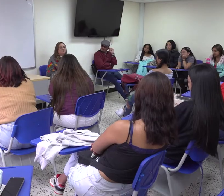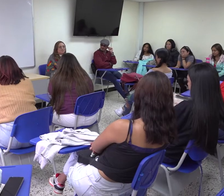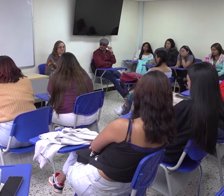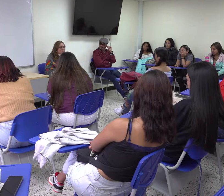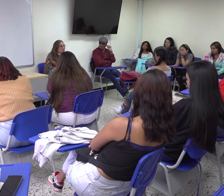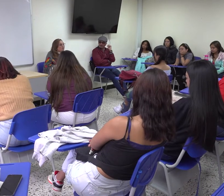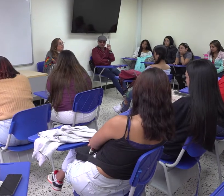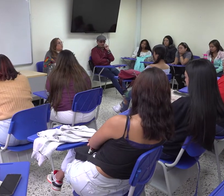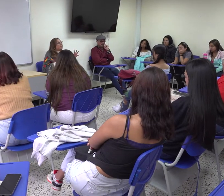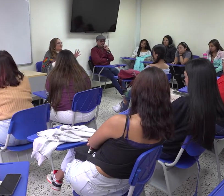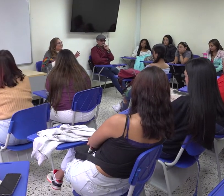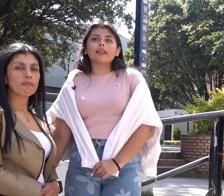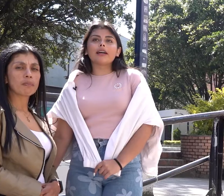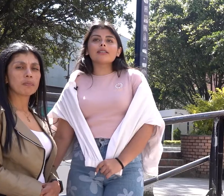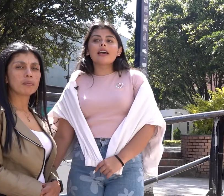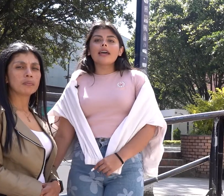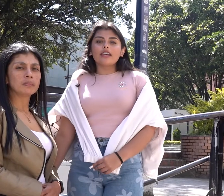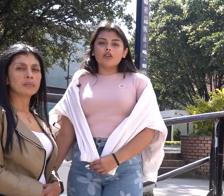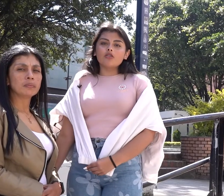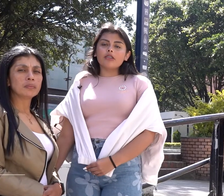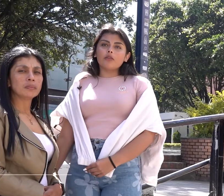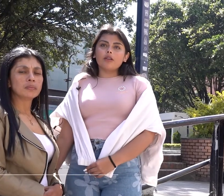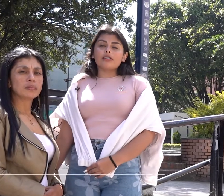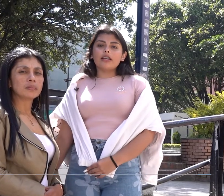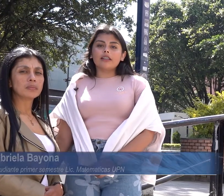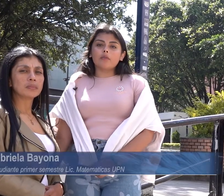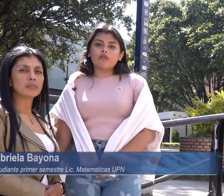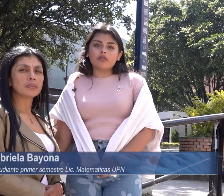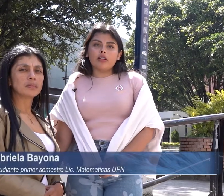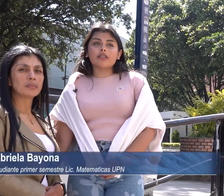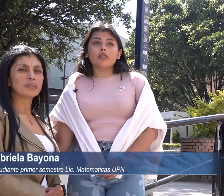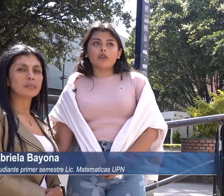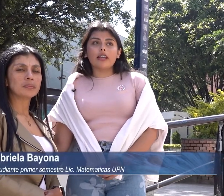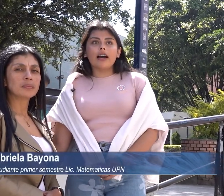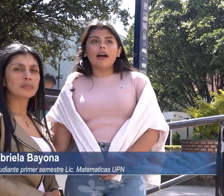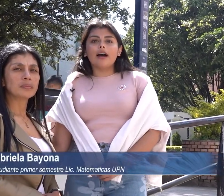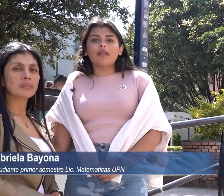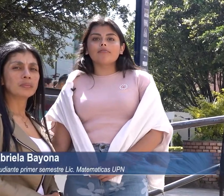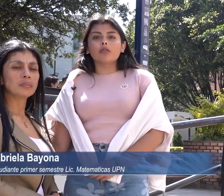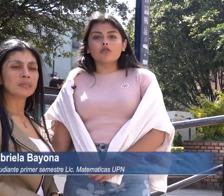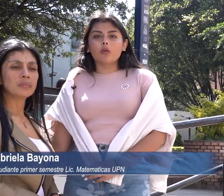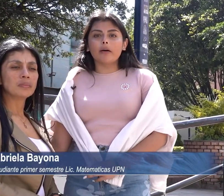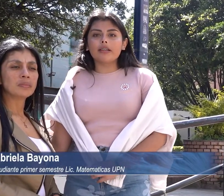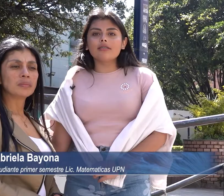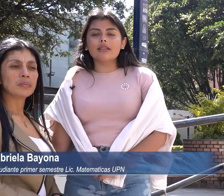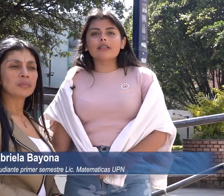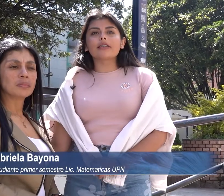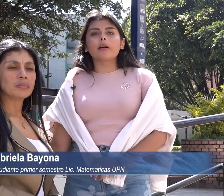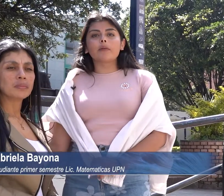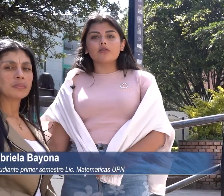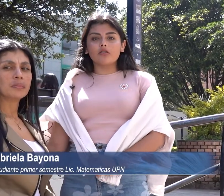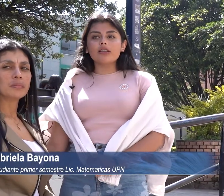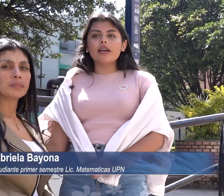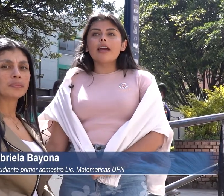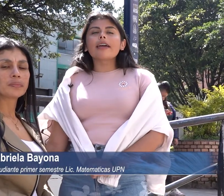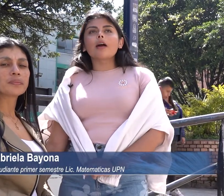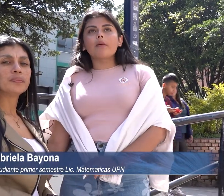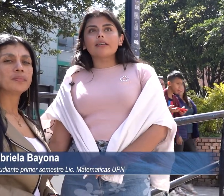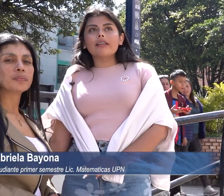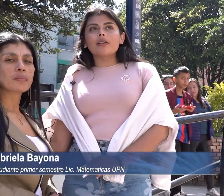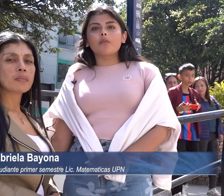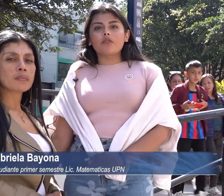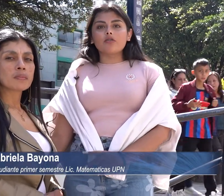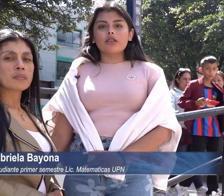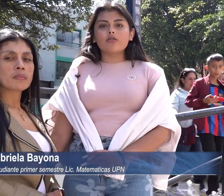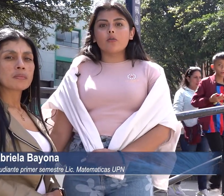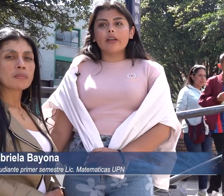Uno, espero aprender más sobre las matemáticas y dos, ser una excelente profesora. Siento que nuestro país necesita personas que